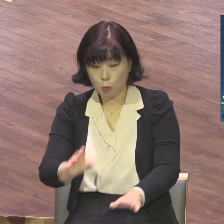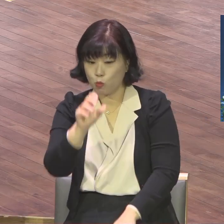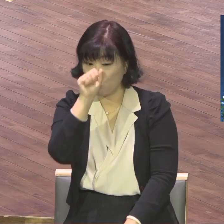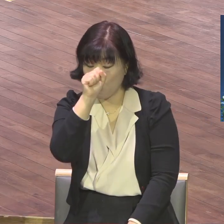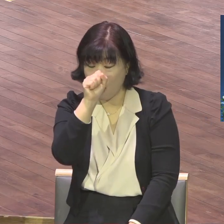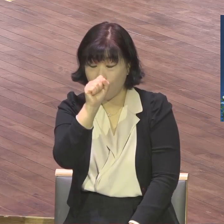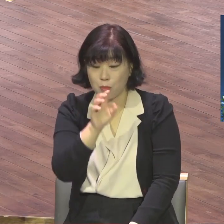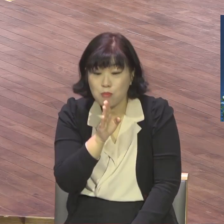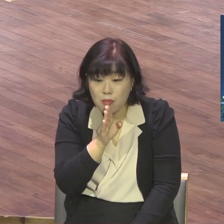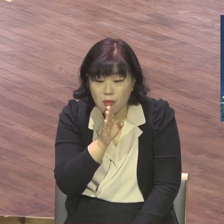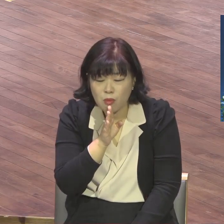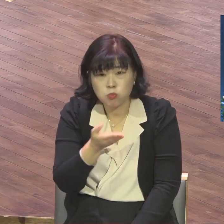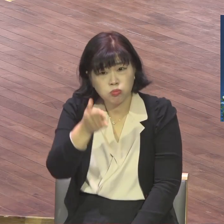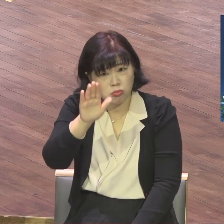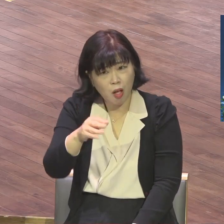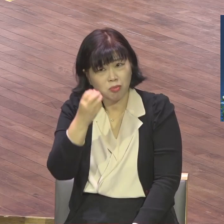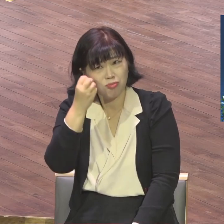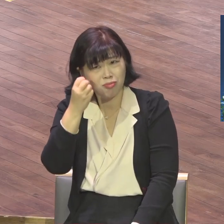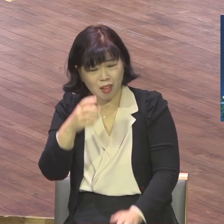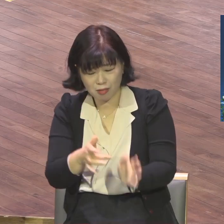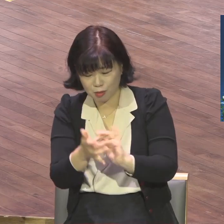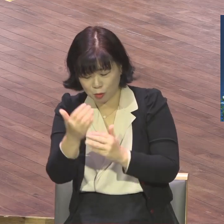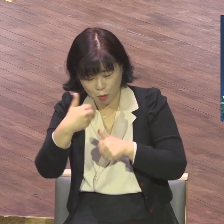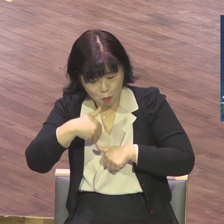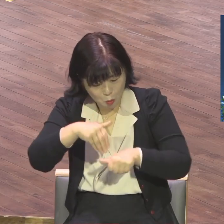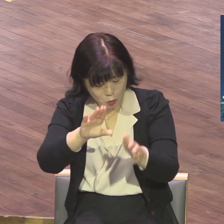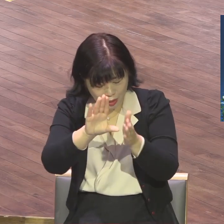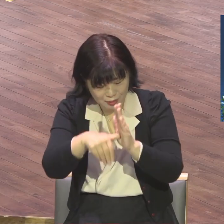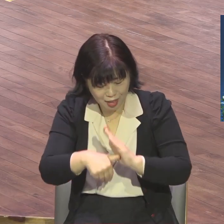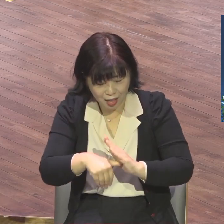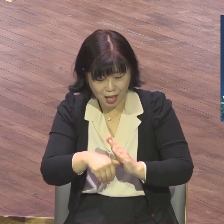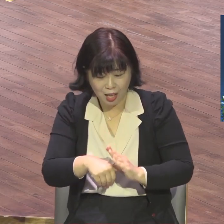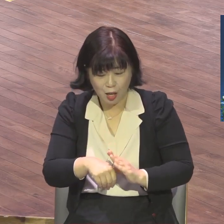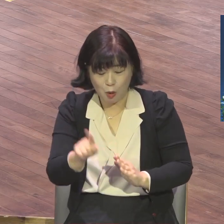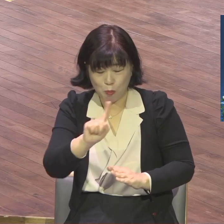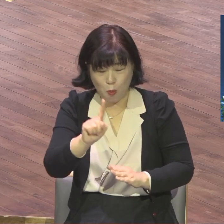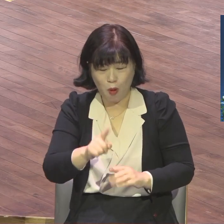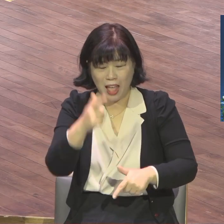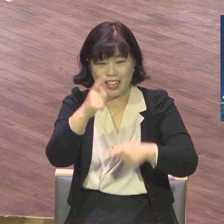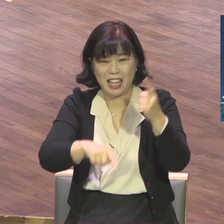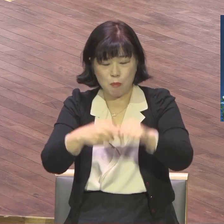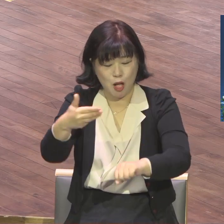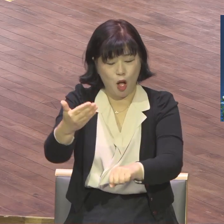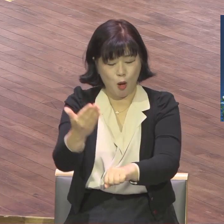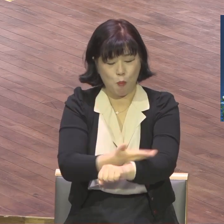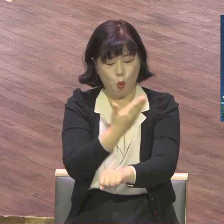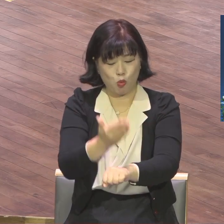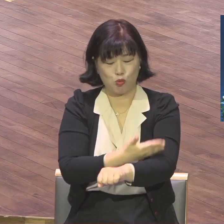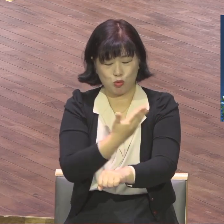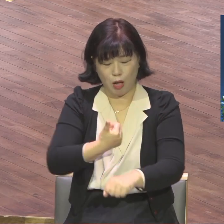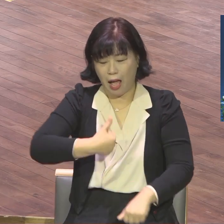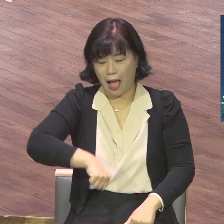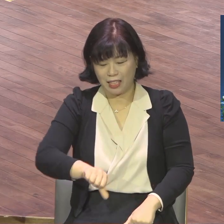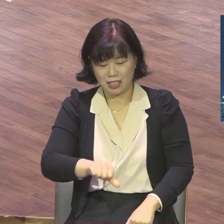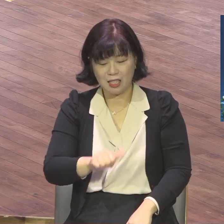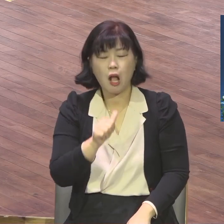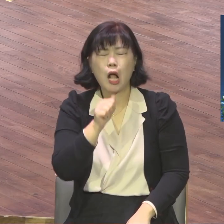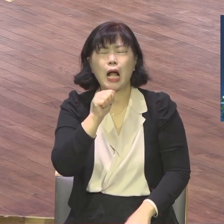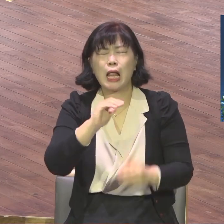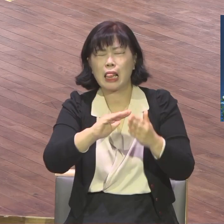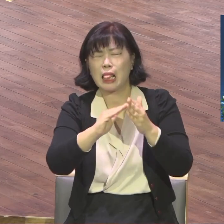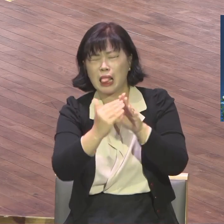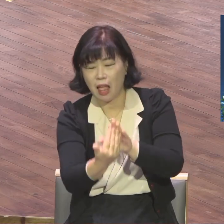뭐 제수로 보냅니까? 전도하려 그러면 좀 당당하게 좀 가지고 전도하게 하지 뭐 그 제수의 몸으로 그렇게 전도하게